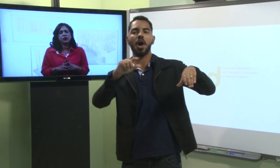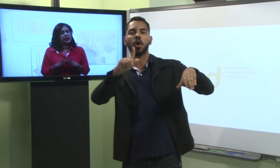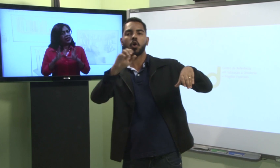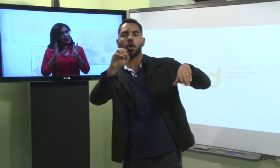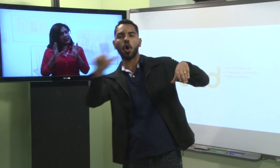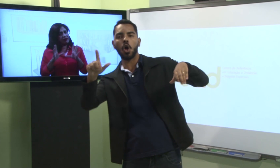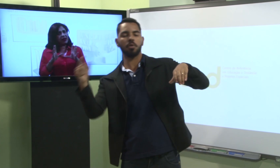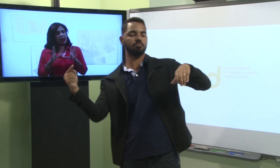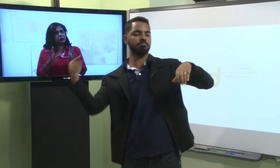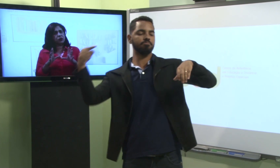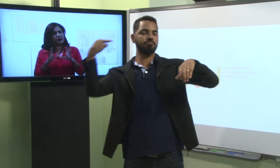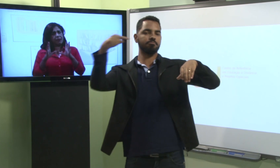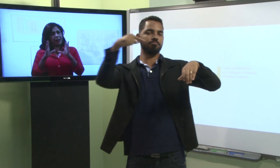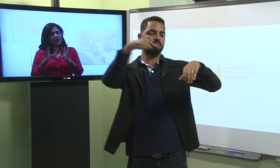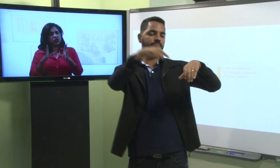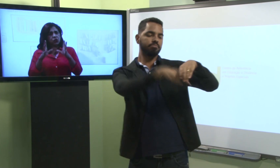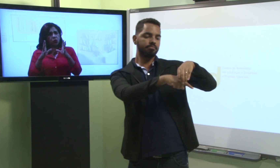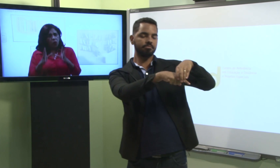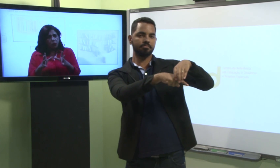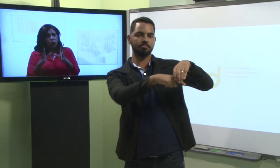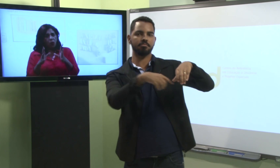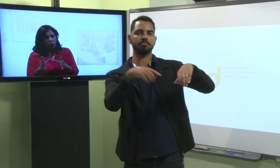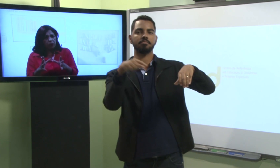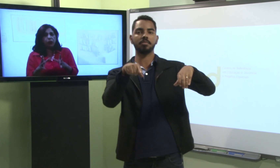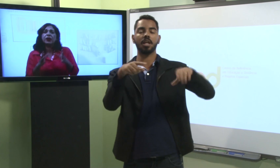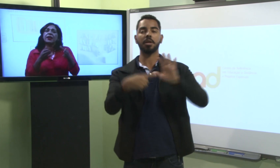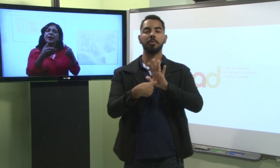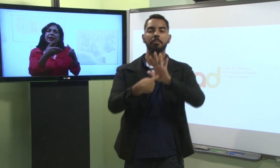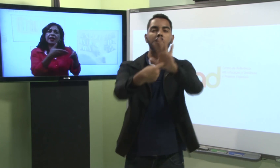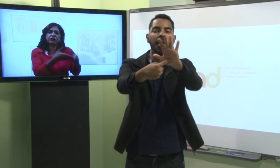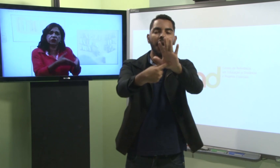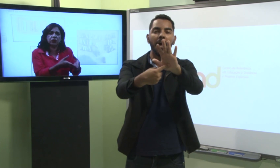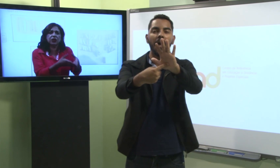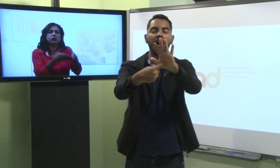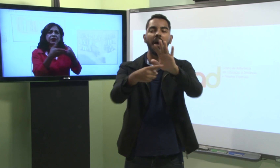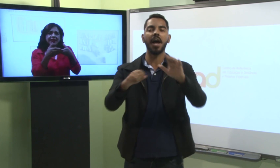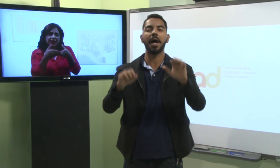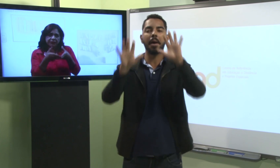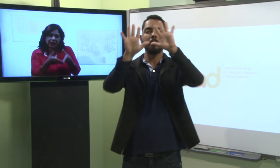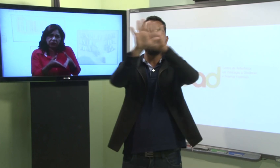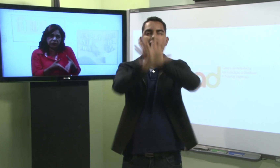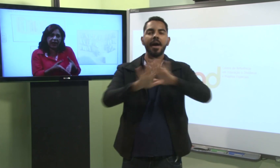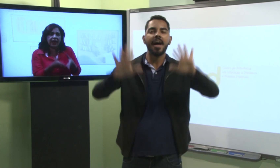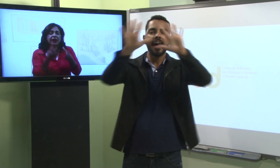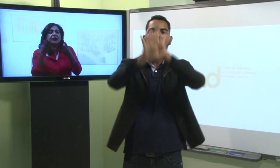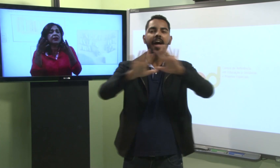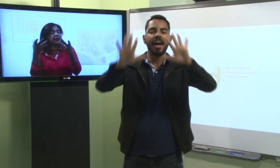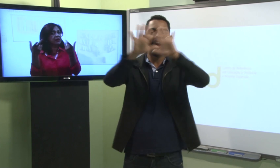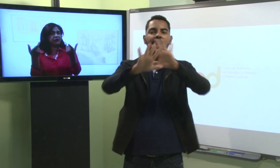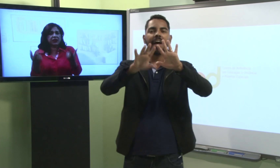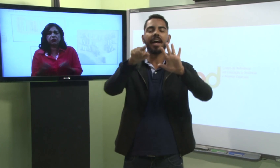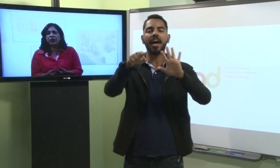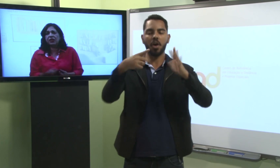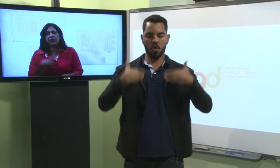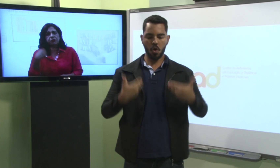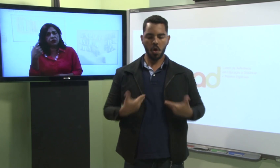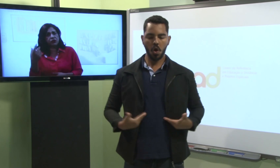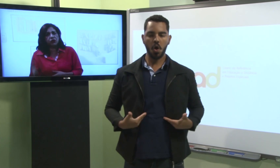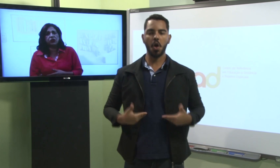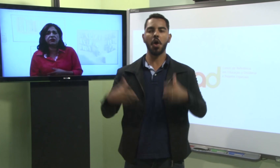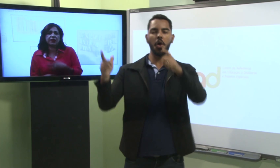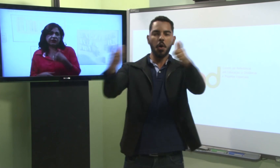locativo, ele deverá reproduzir a imagem de como um corpo relaciona num determinado lugar, definindo aí